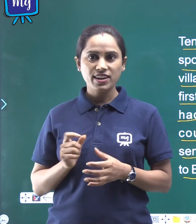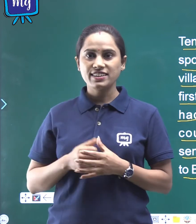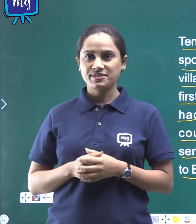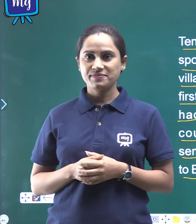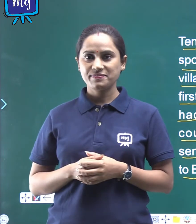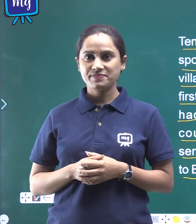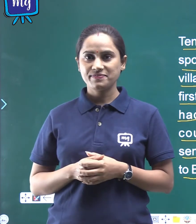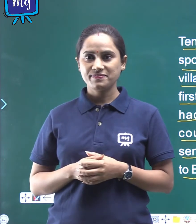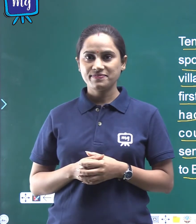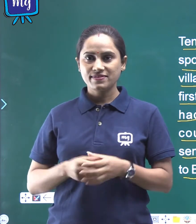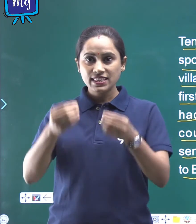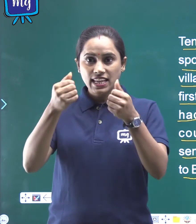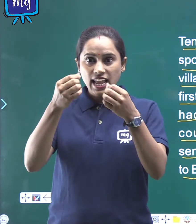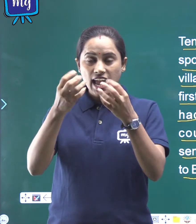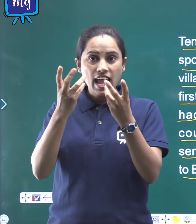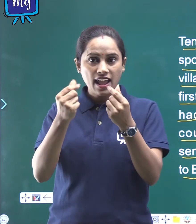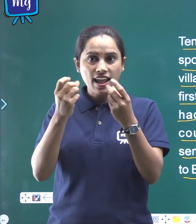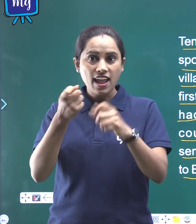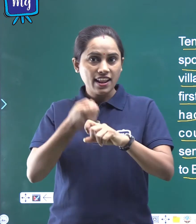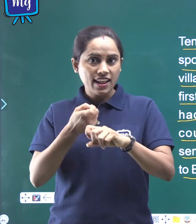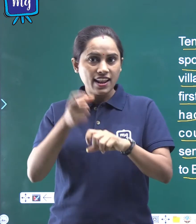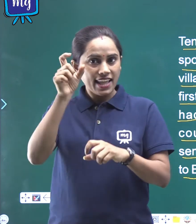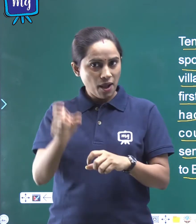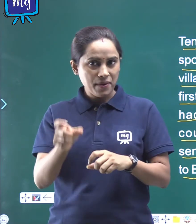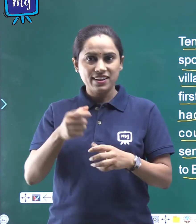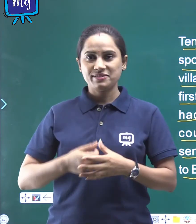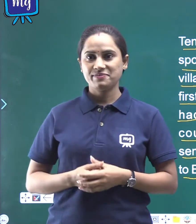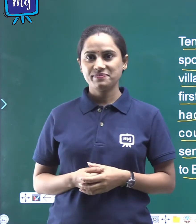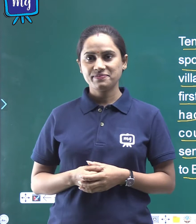accountant, लेखापाल.